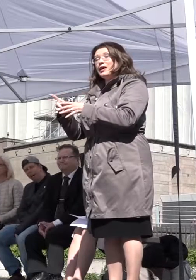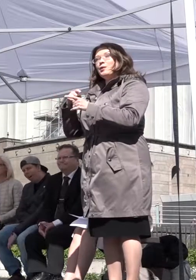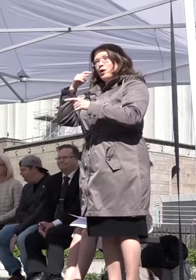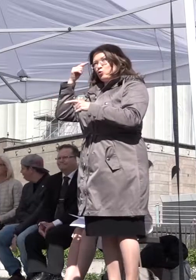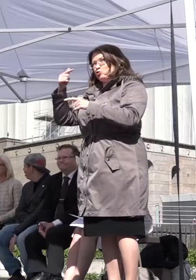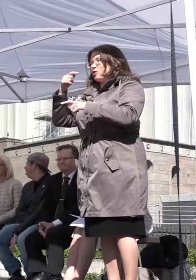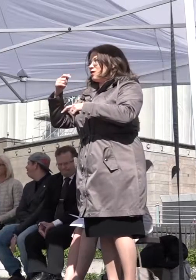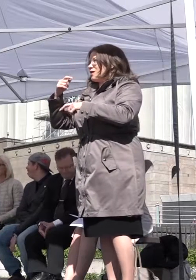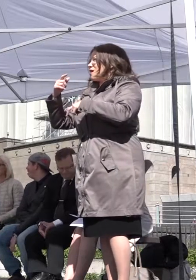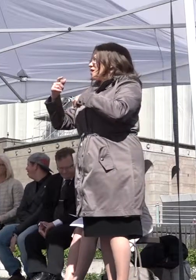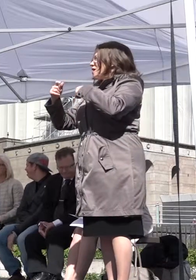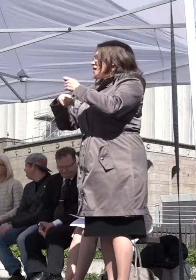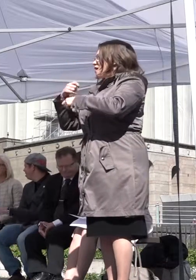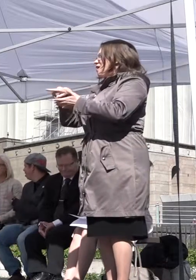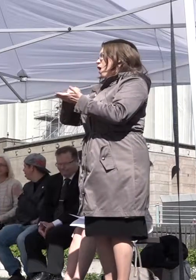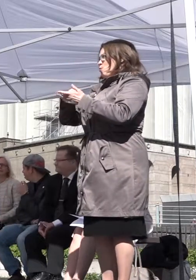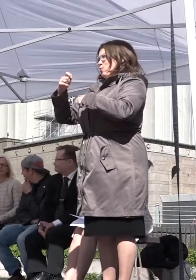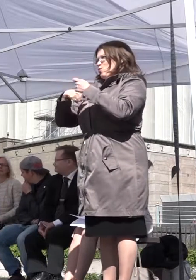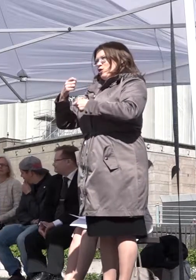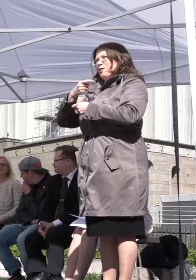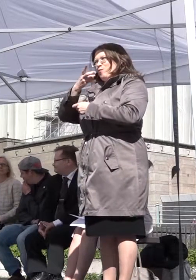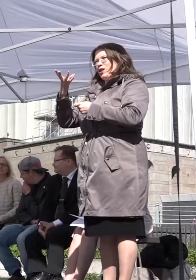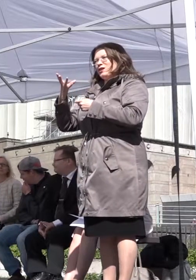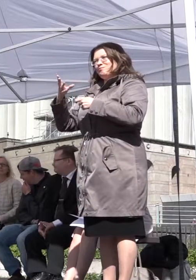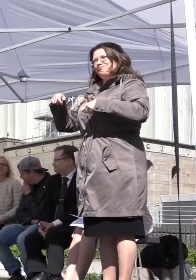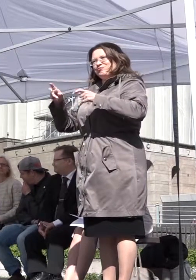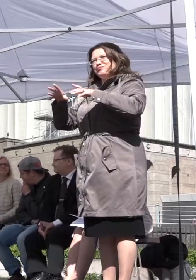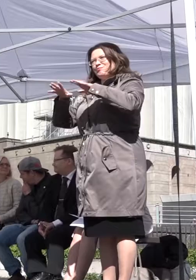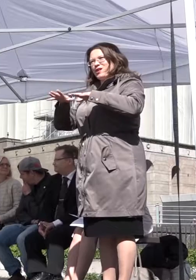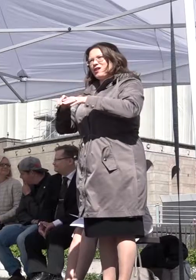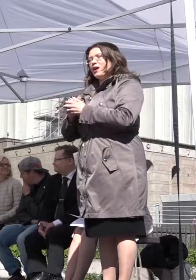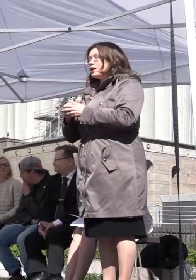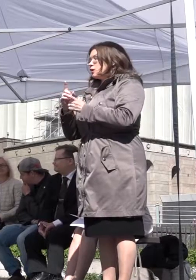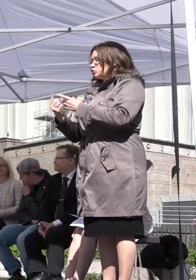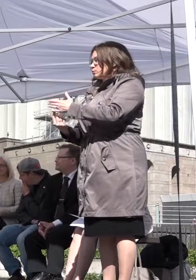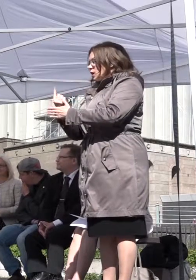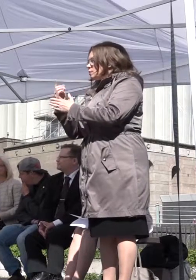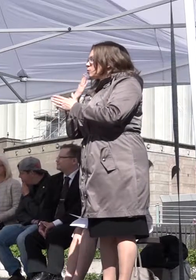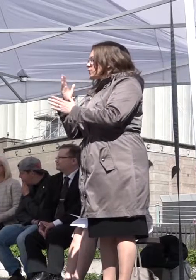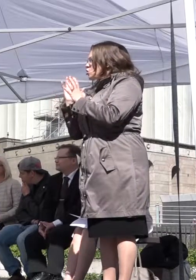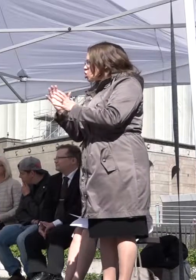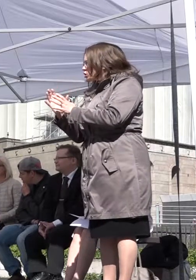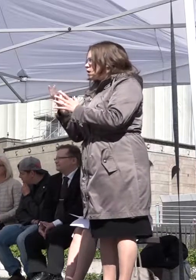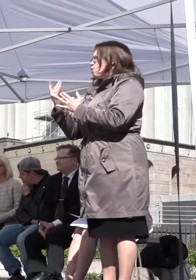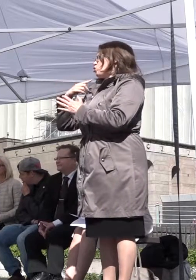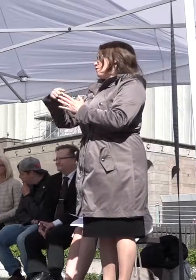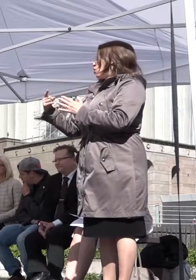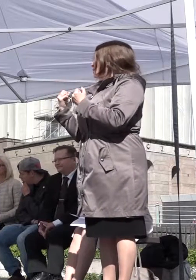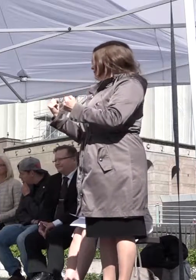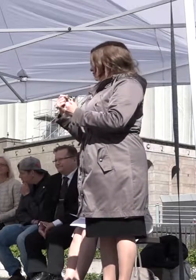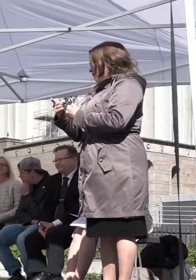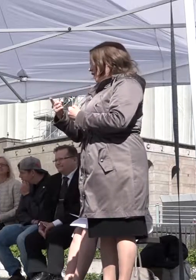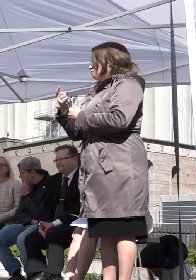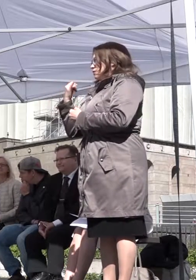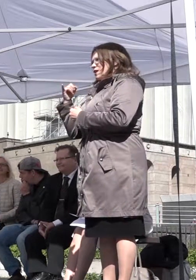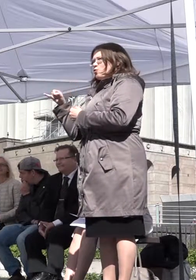uskoisin olevan täällä paikallakin useampia. Hyvin hoidettuna, monivuotinen, kertoo Jenni-Julia, joka myös